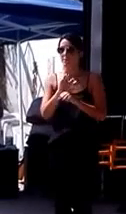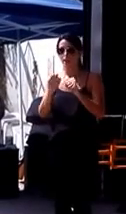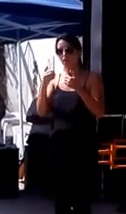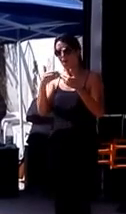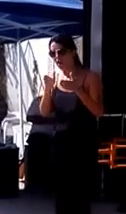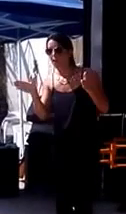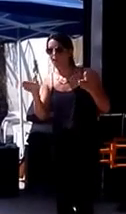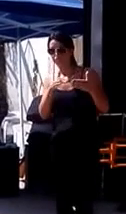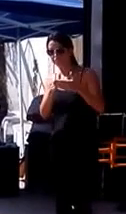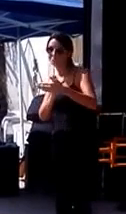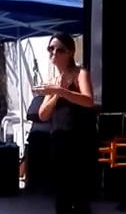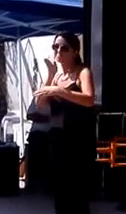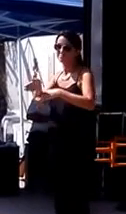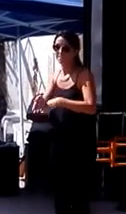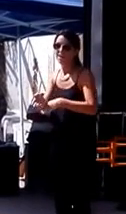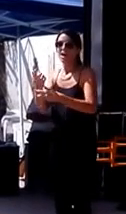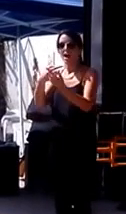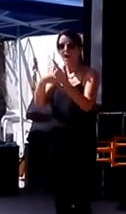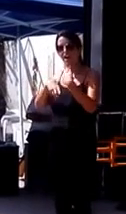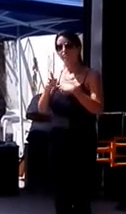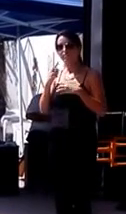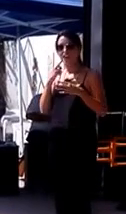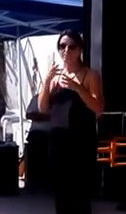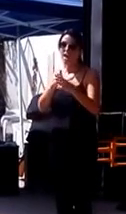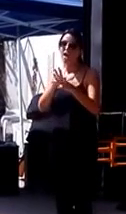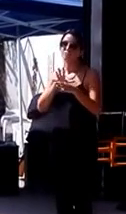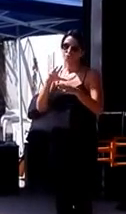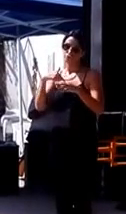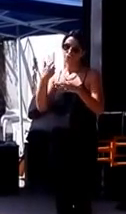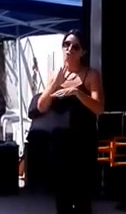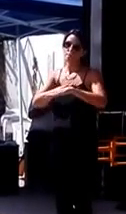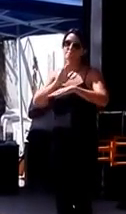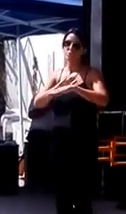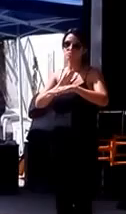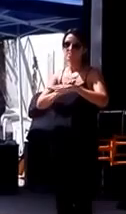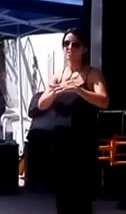Pero asumimos con muchísima responsabilidad este desafío y